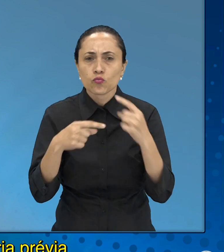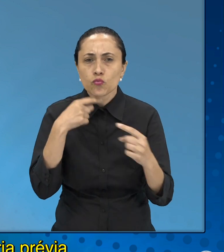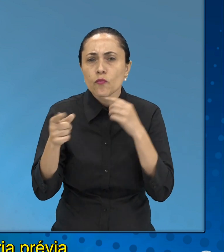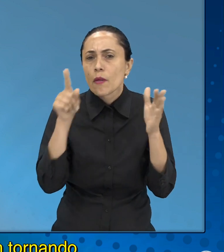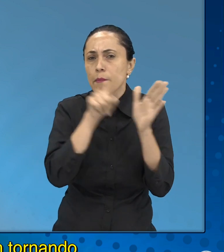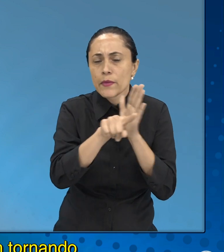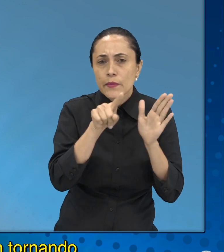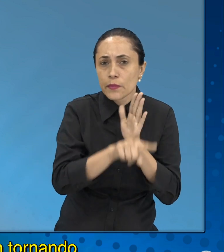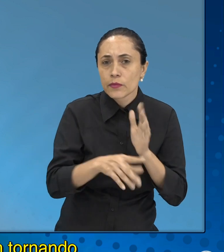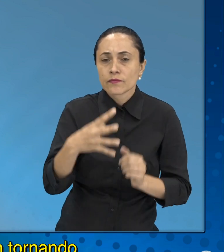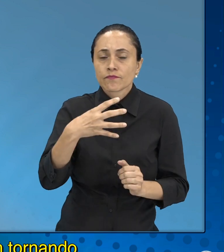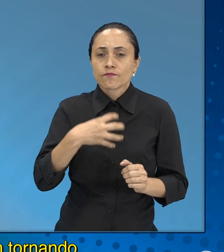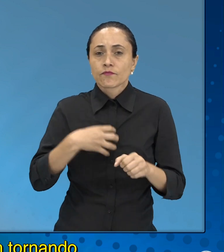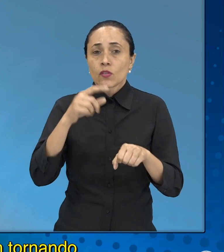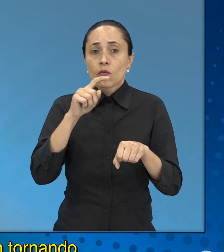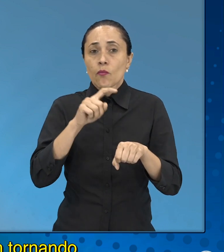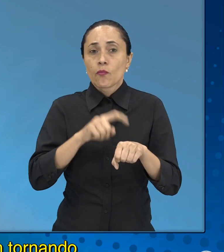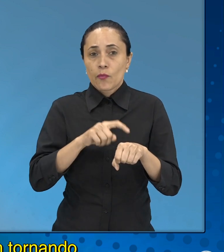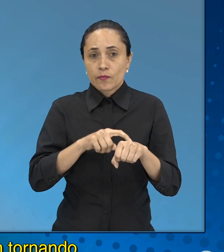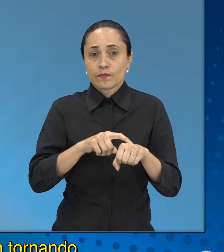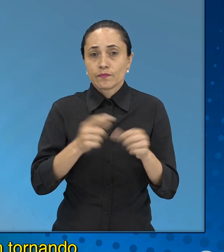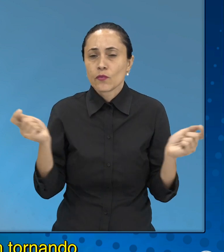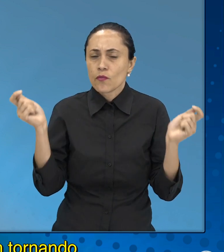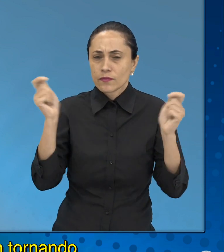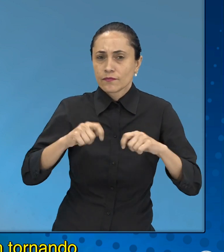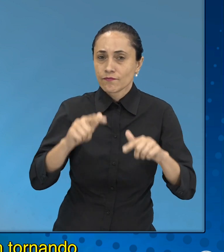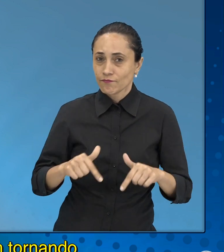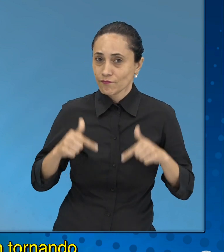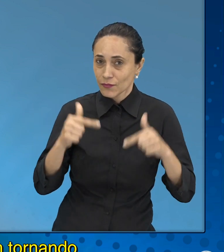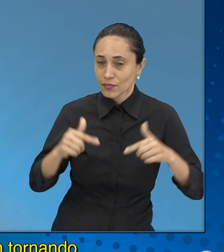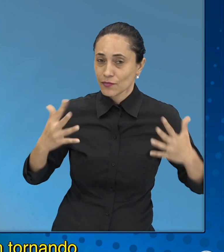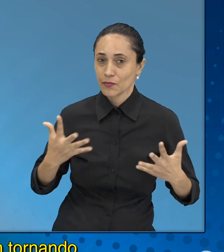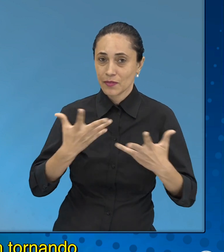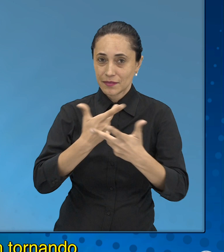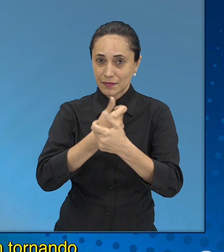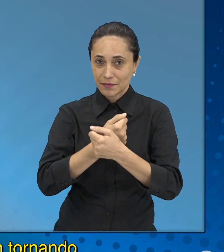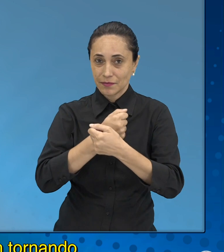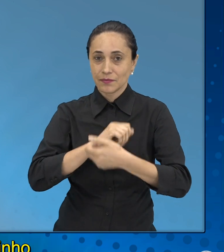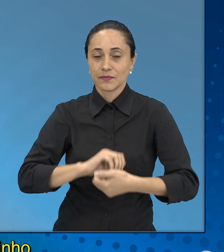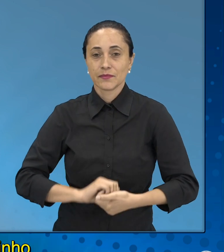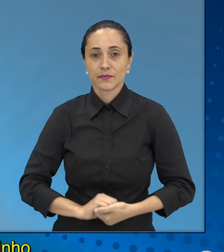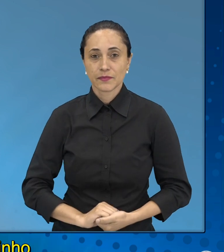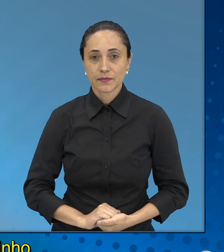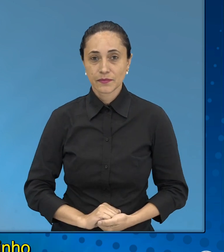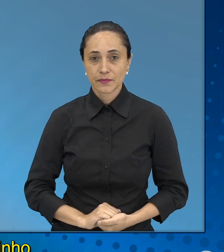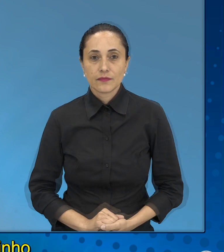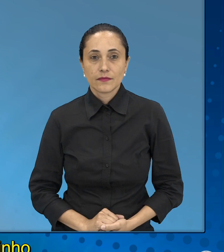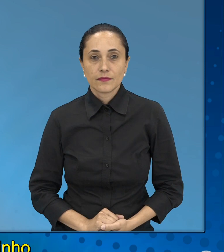sanar dúvidas, questionamentos, assim tornando possível uma atuação de qualidade.